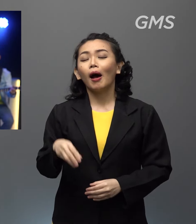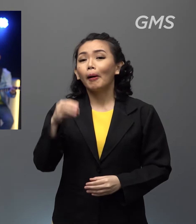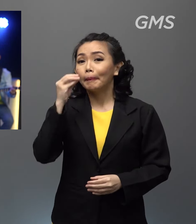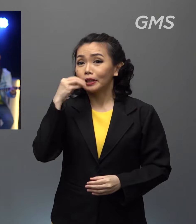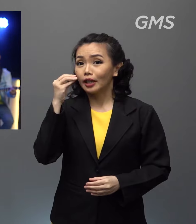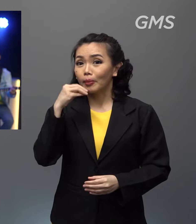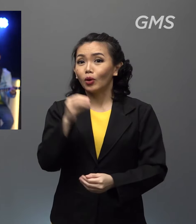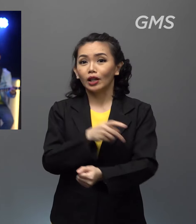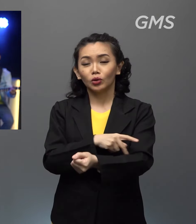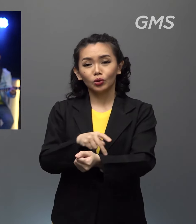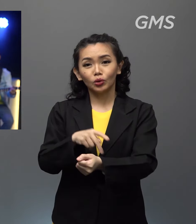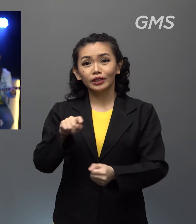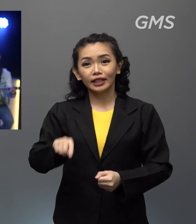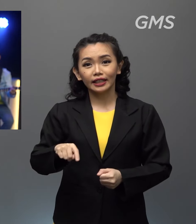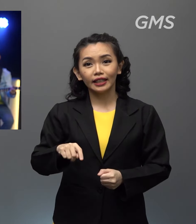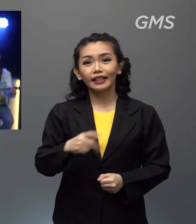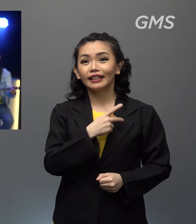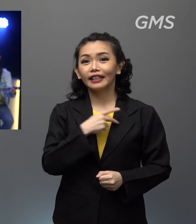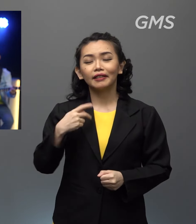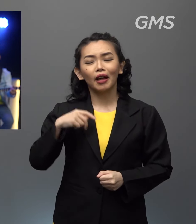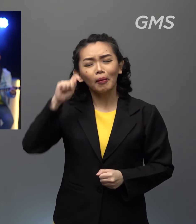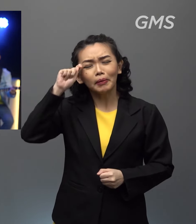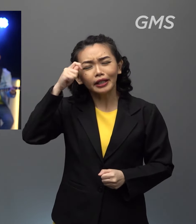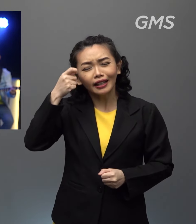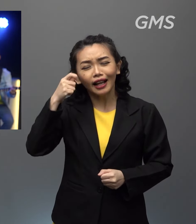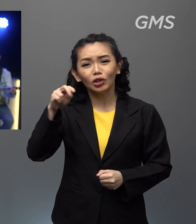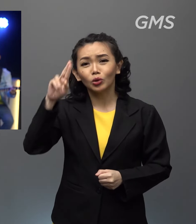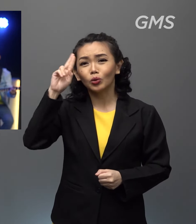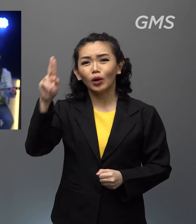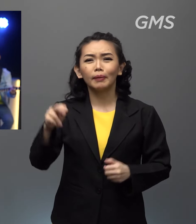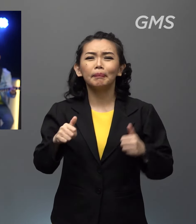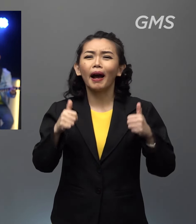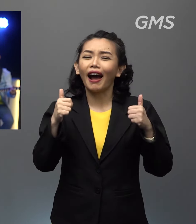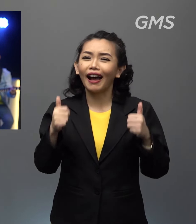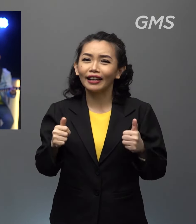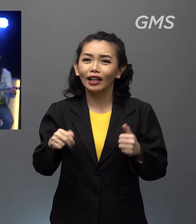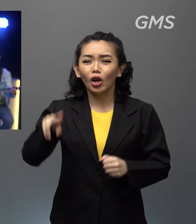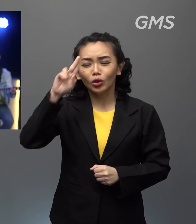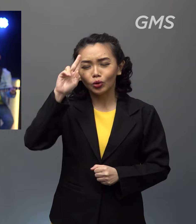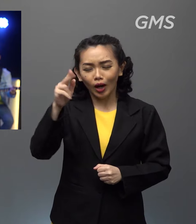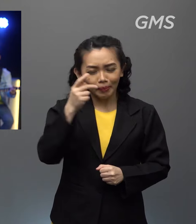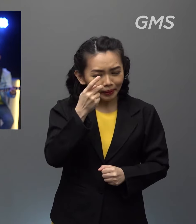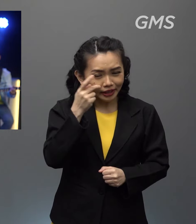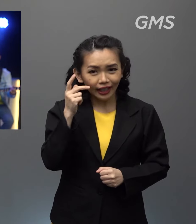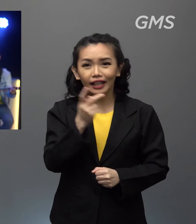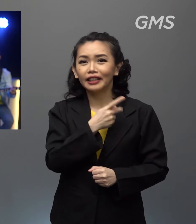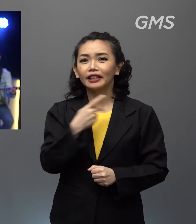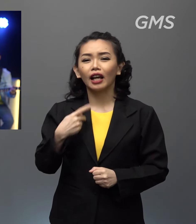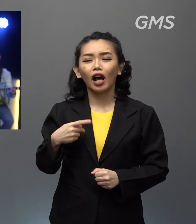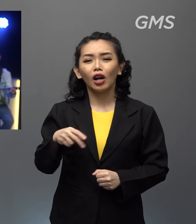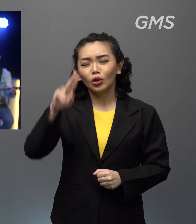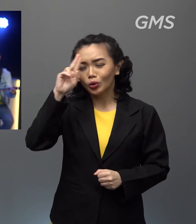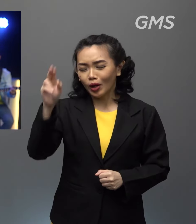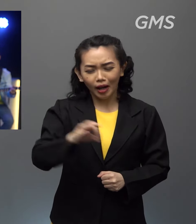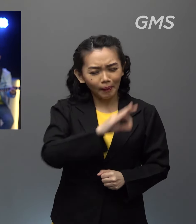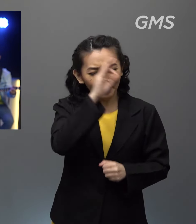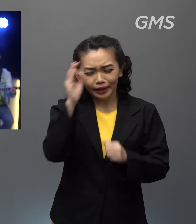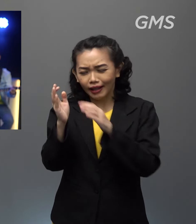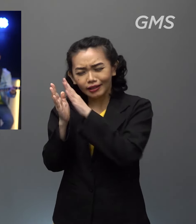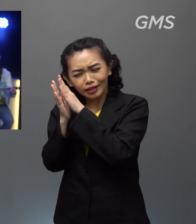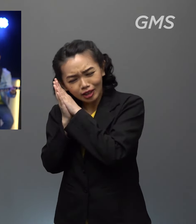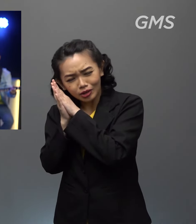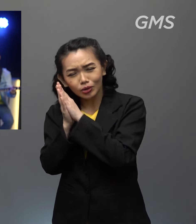kebaikannya. Sungguh, dialah penebus kita, dialah penjaga kita. Ia tidak pernah terlelap dan tertidur apapun yang sedang engkau